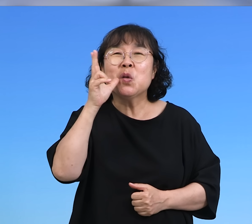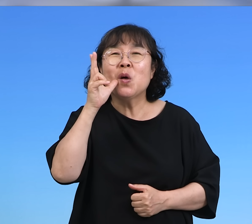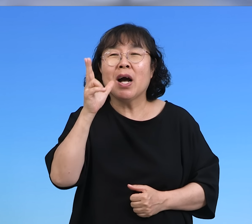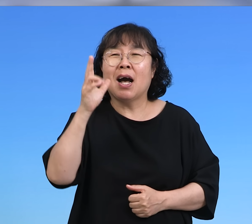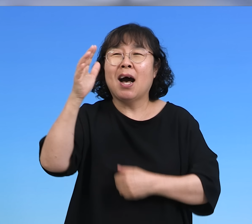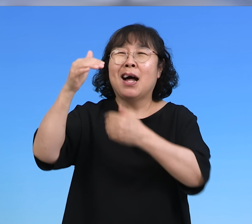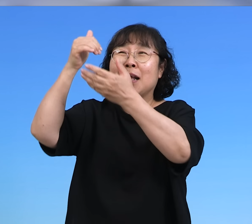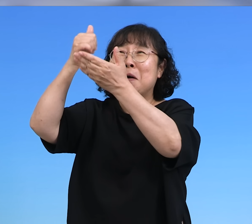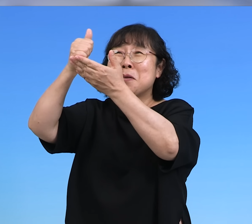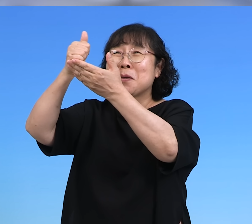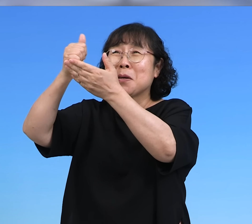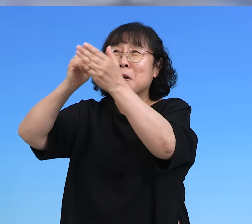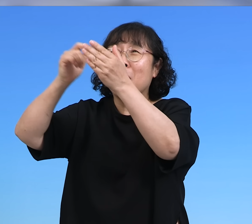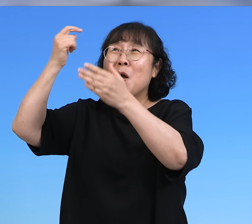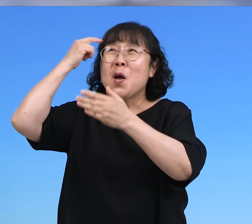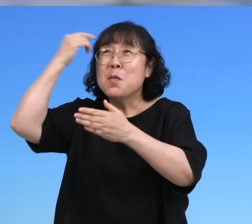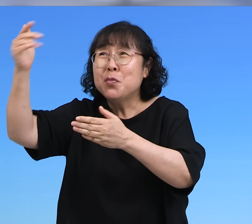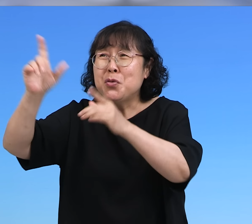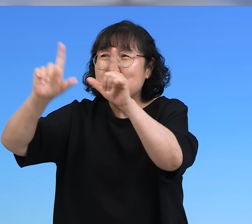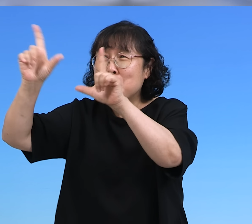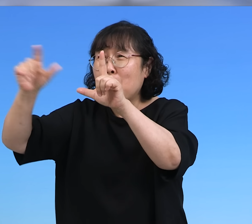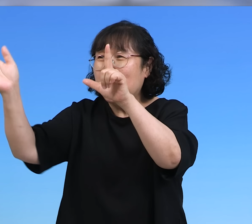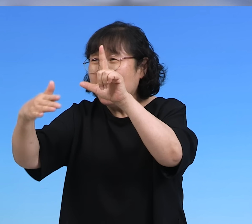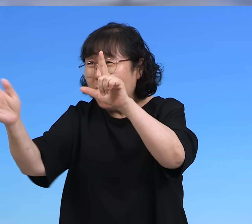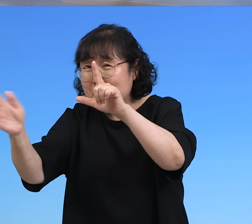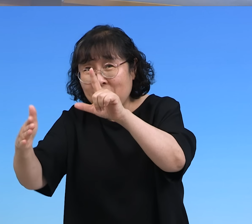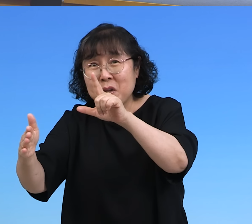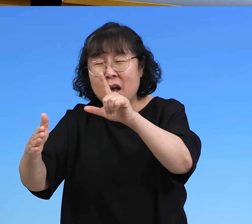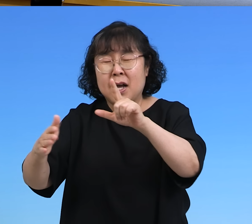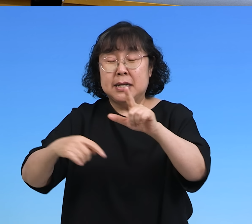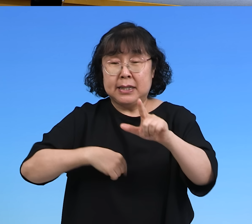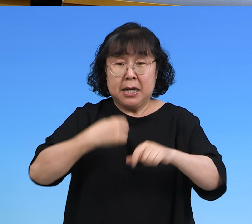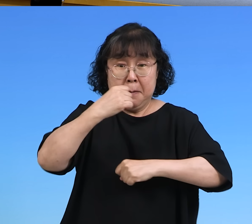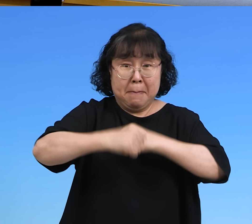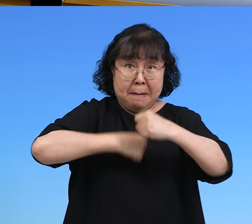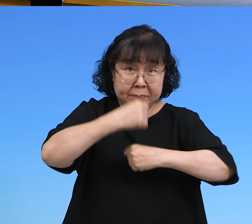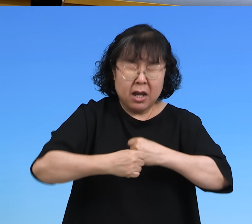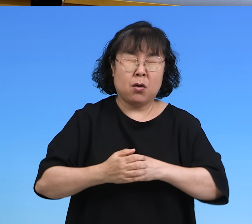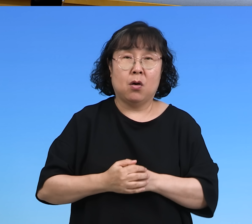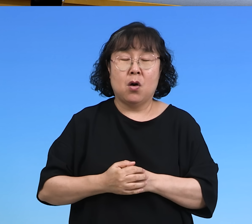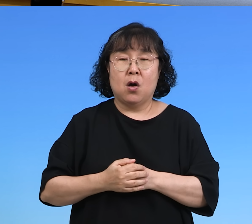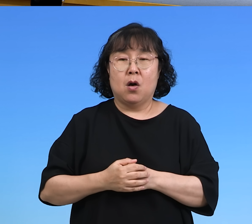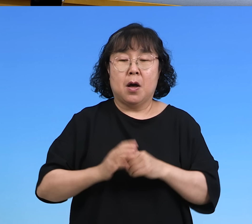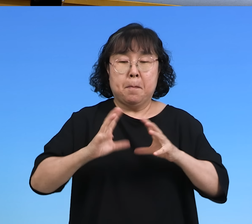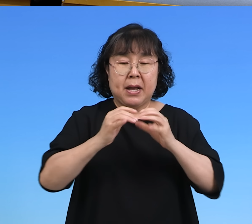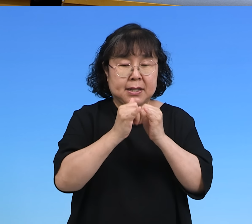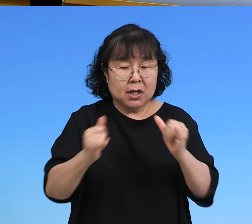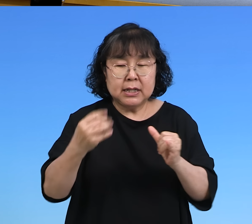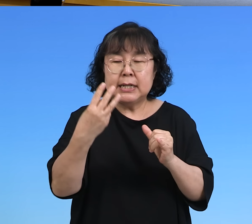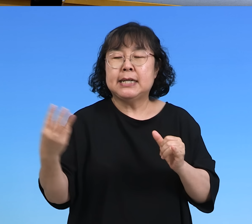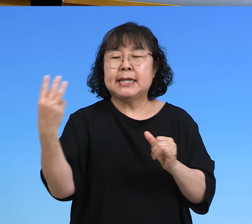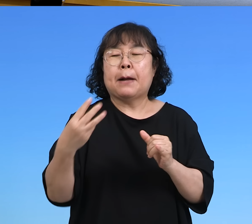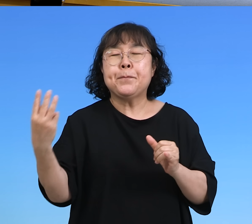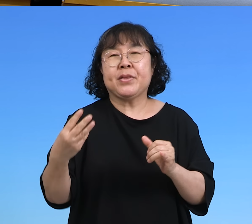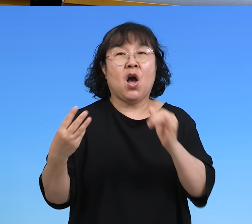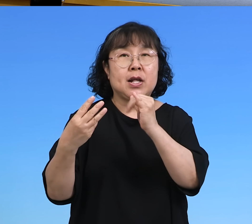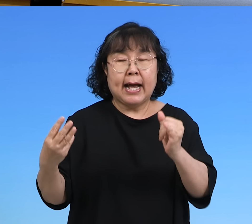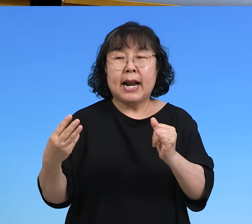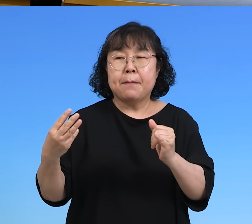또 즉각적으로 하나님께 묻지 않고 즉각적으로 4절에 갑니다. 백성 중 3,000명 중 거리로 올라갔다가